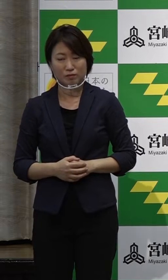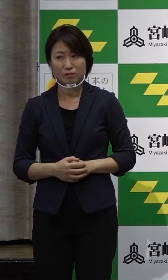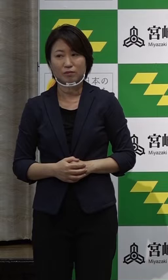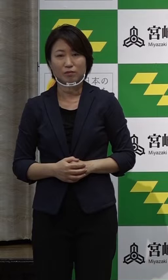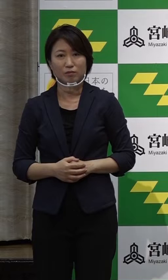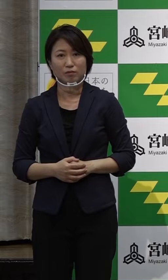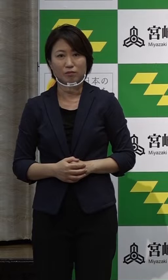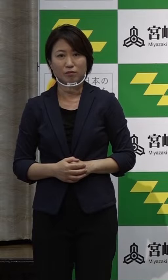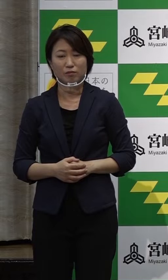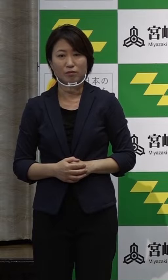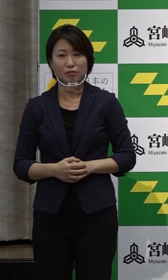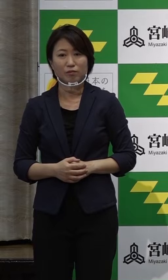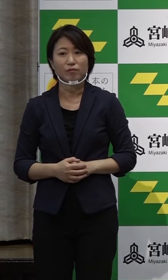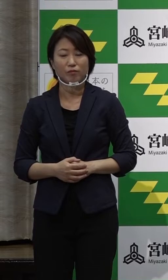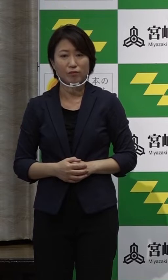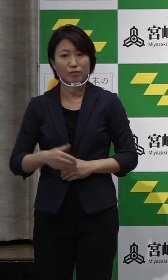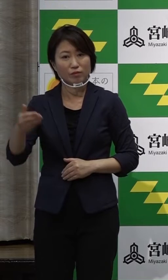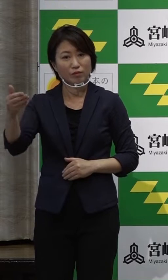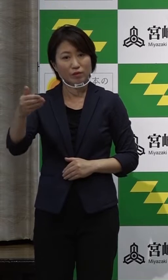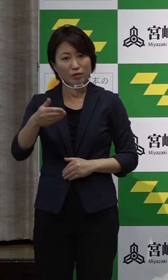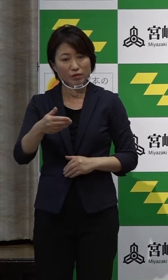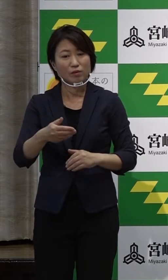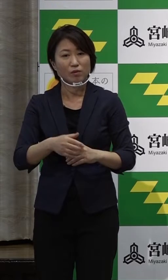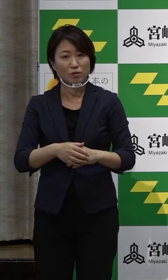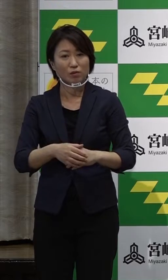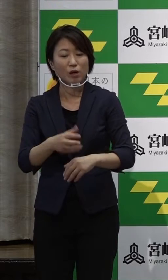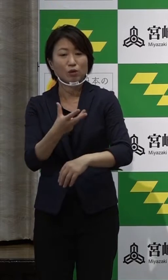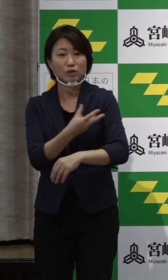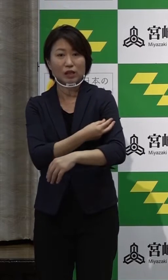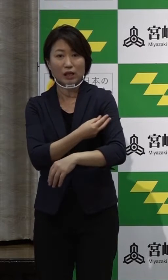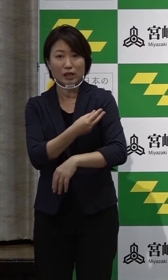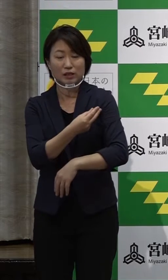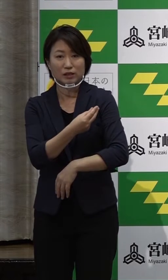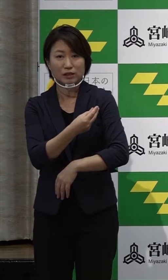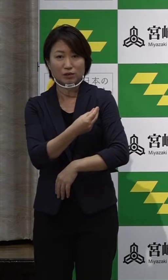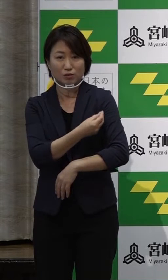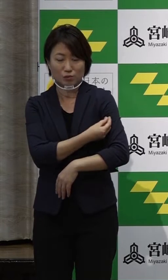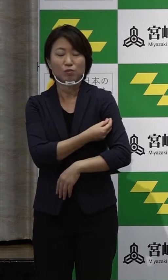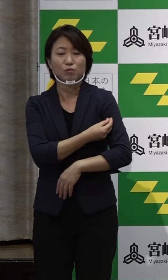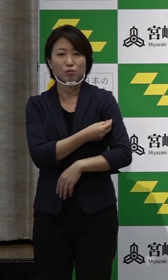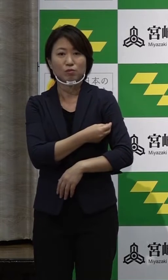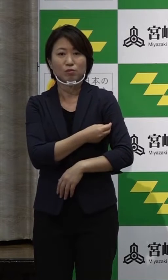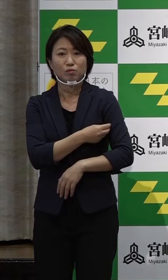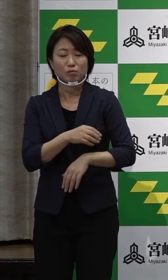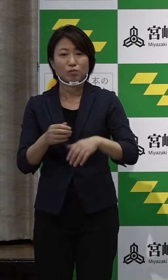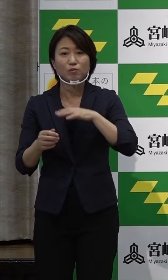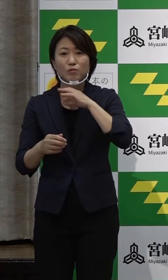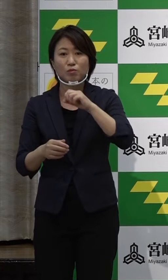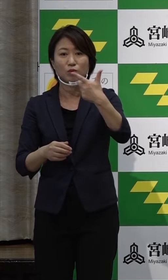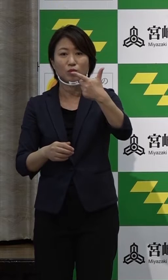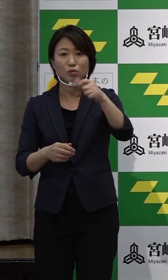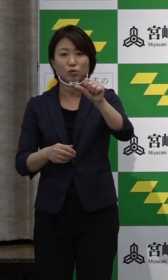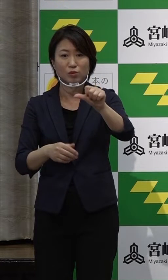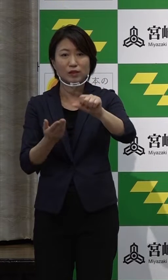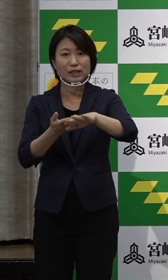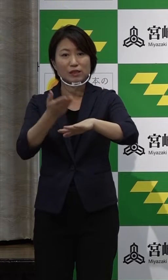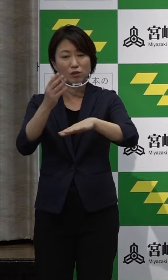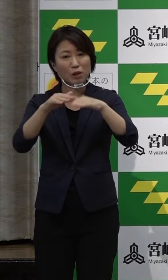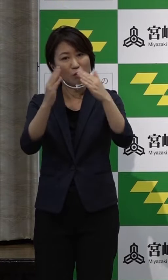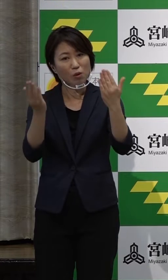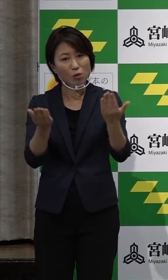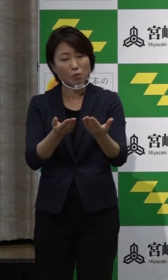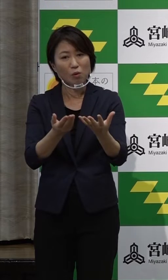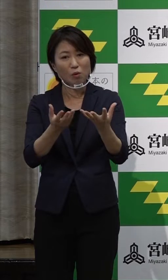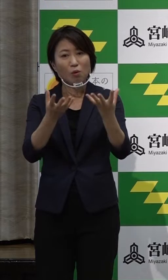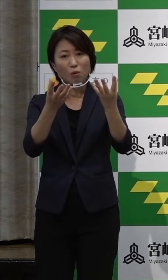あと新型コロナウイルスのワクチン接種で65歳以上はほぼ希望者が終了し